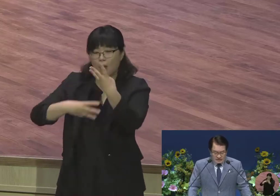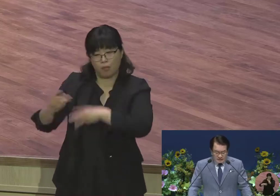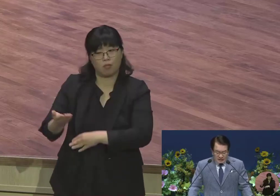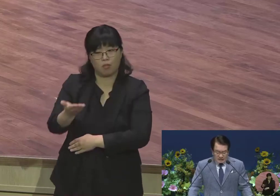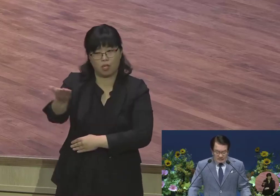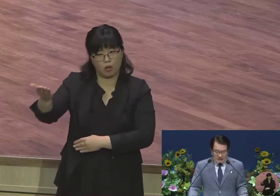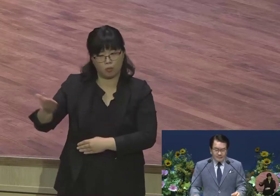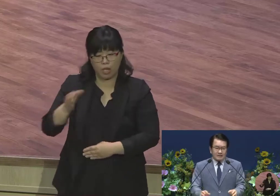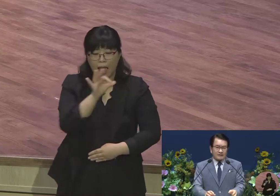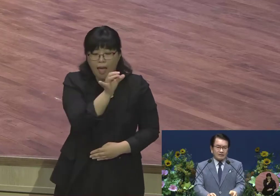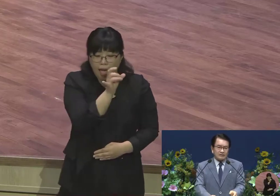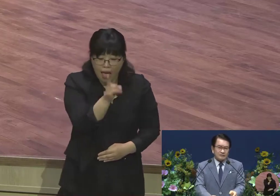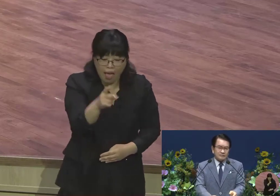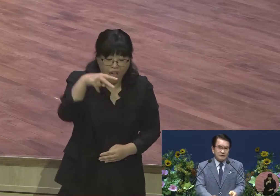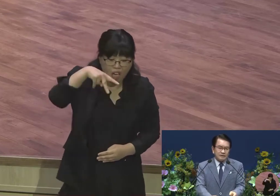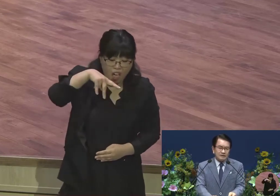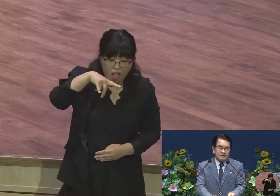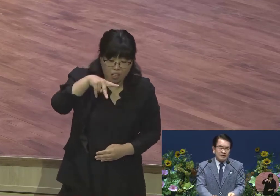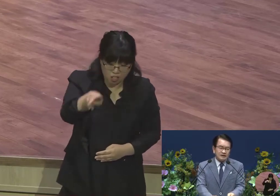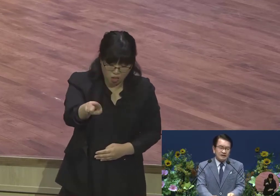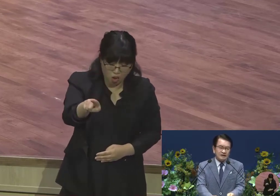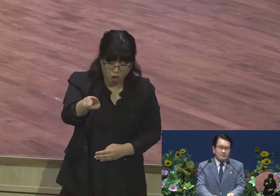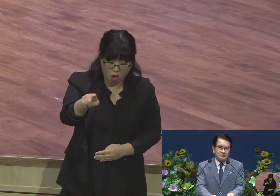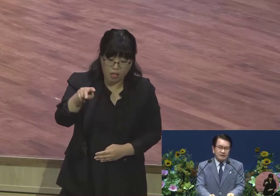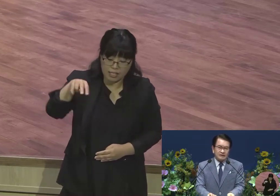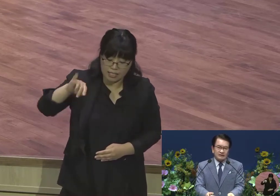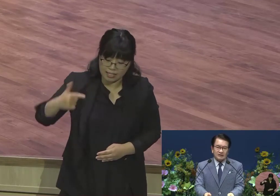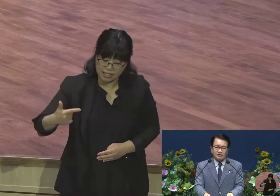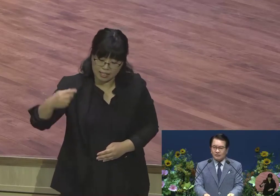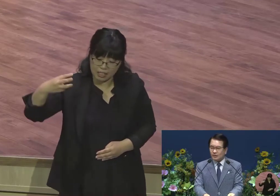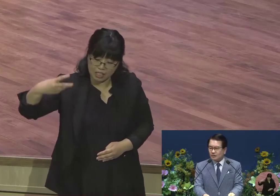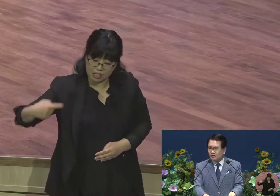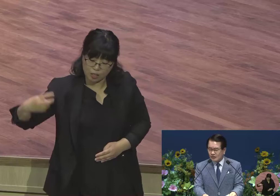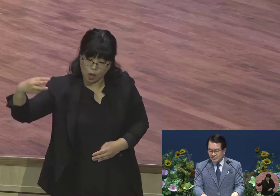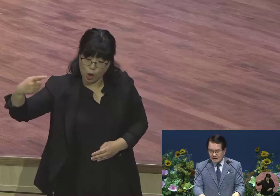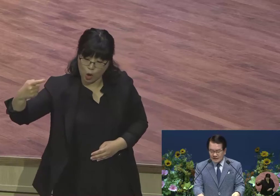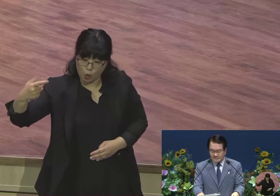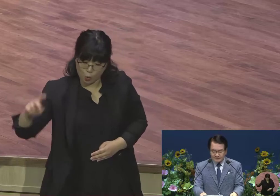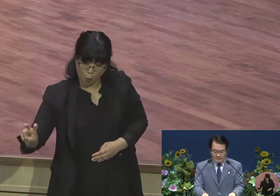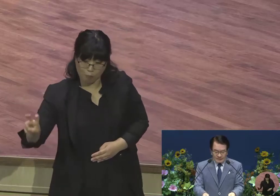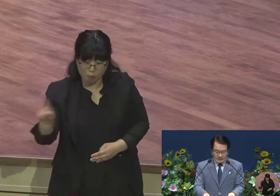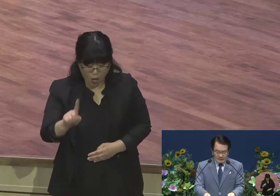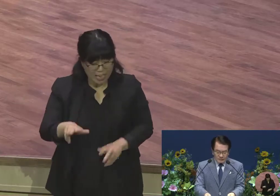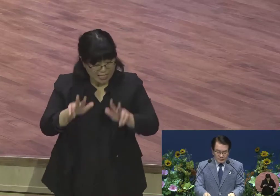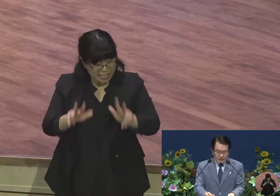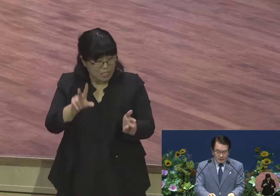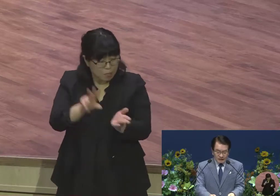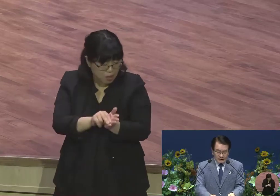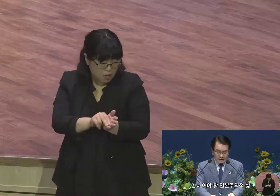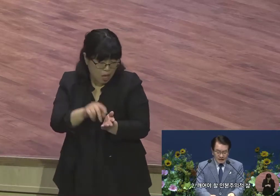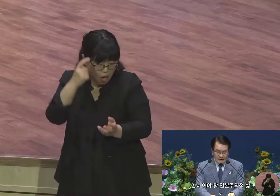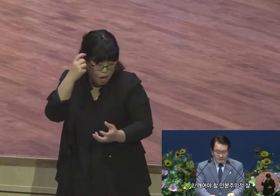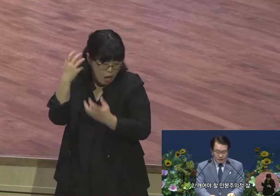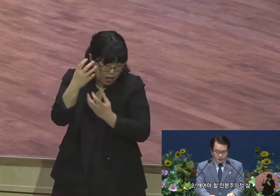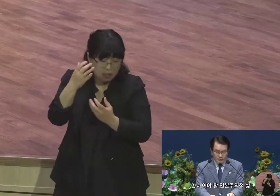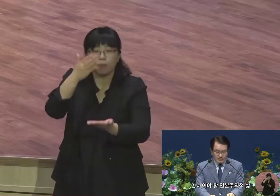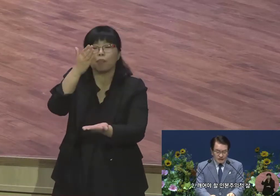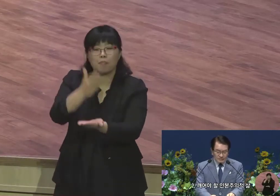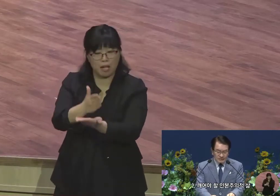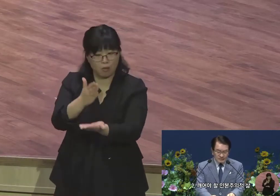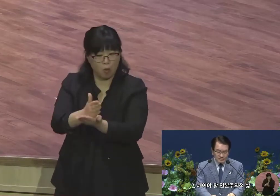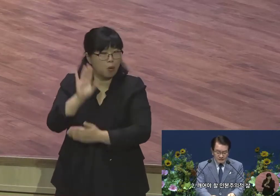애서신드롬에서 완전히 빠져나와서 멋진 인생 작품 만드시길 정으로 축복합니다 두 번째로 깨야 할